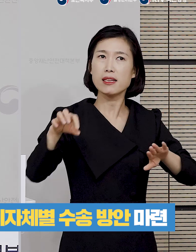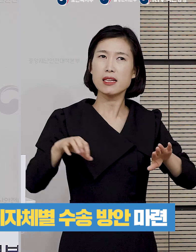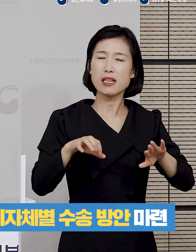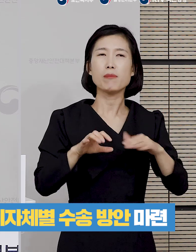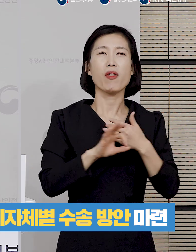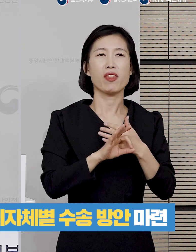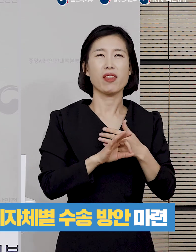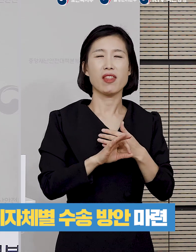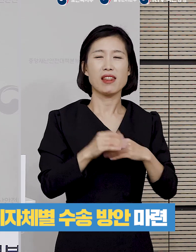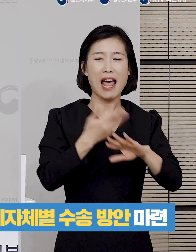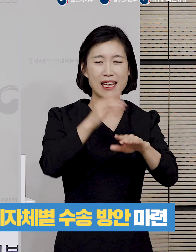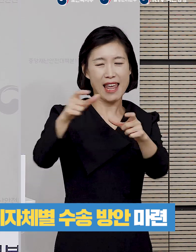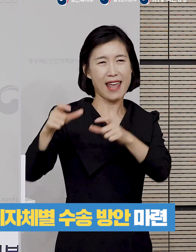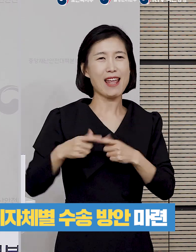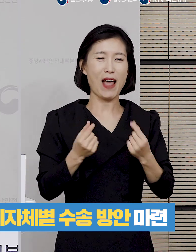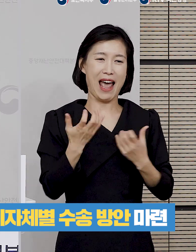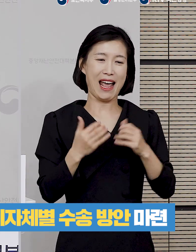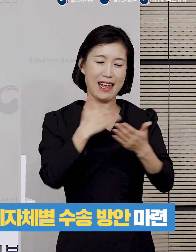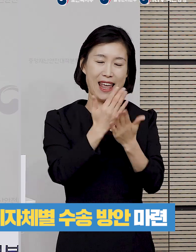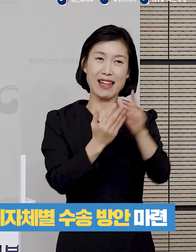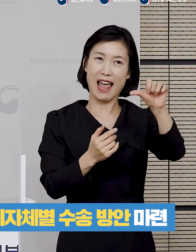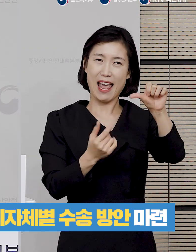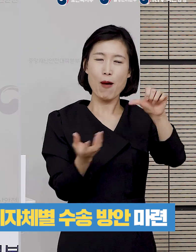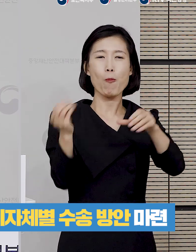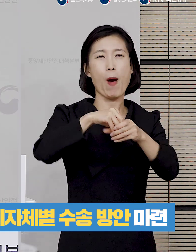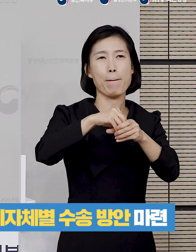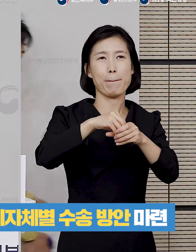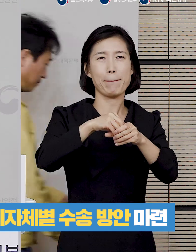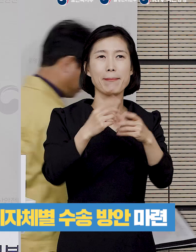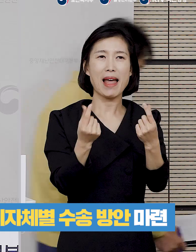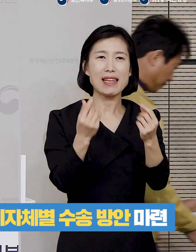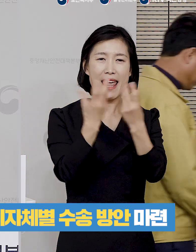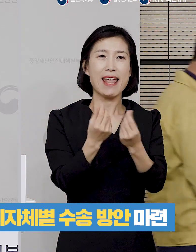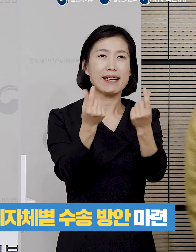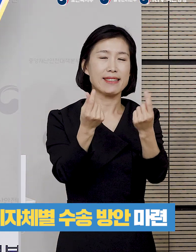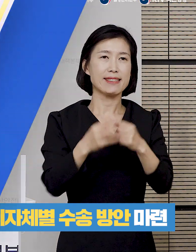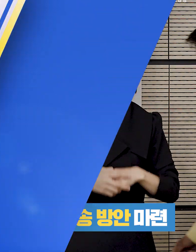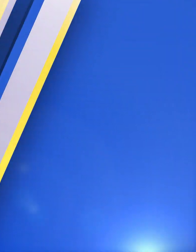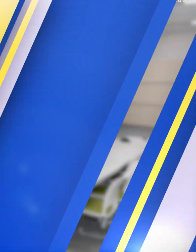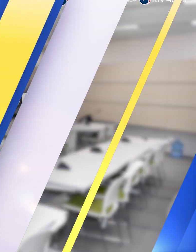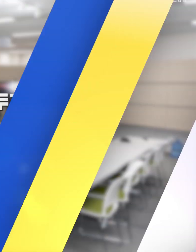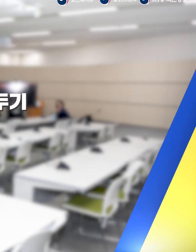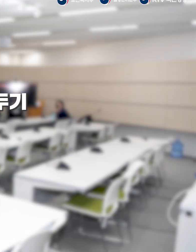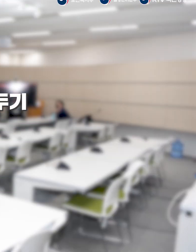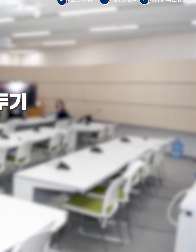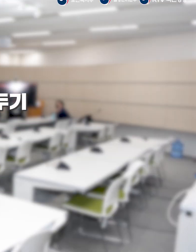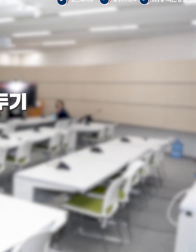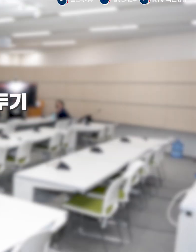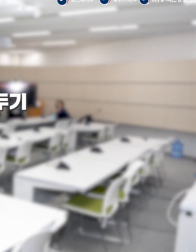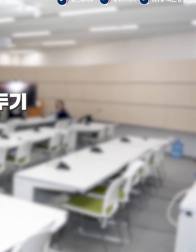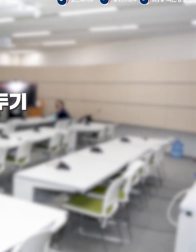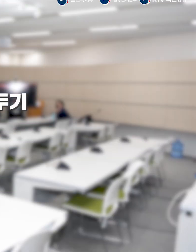언급하지 않은 이제 다른 그 시도 의 경우에는 전부 여 5가지 유용해 포함이 됩니다